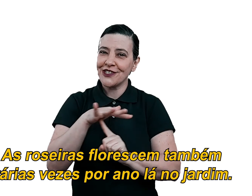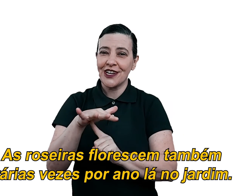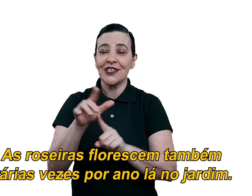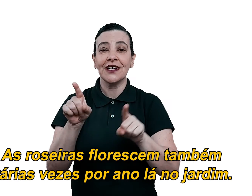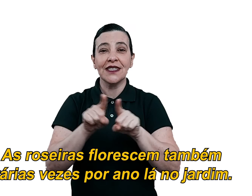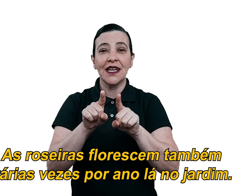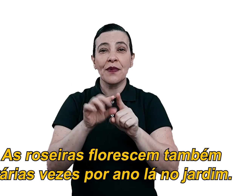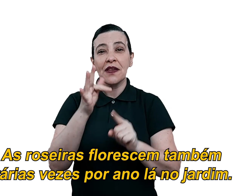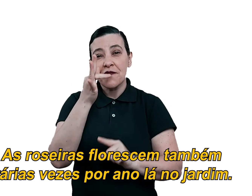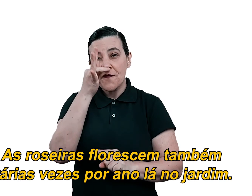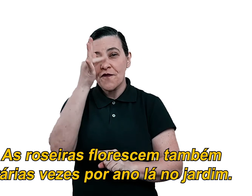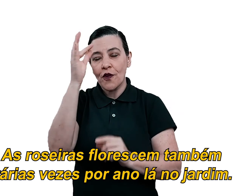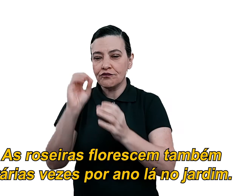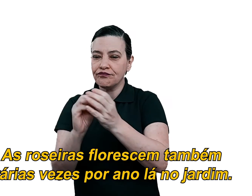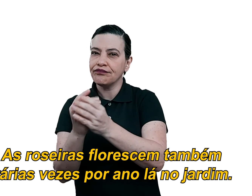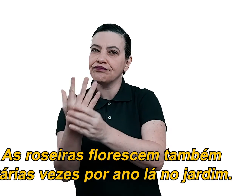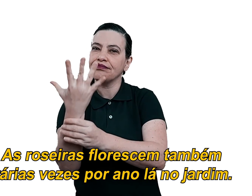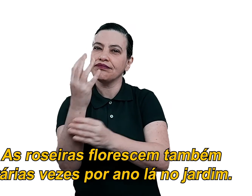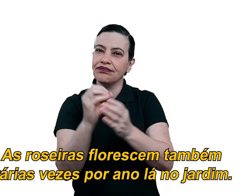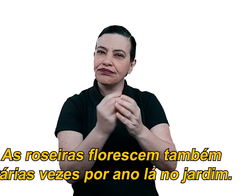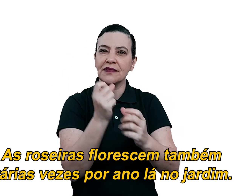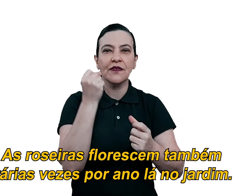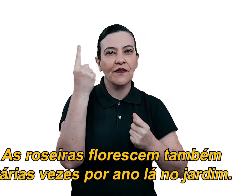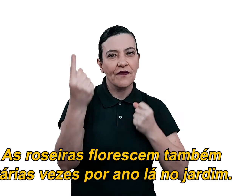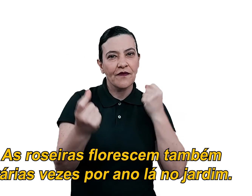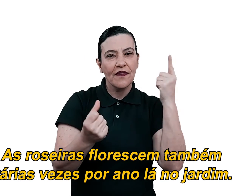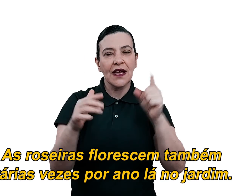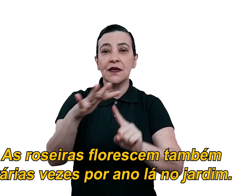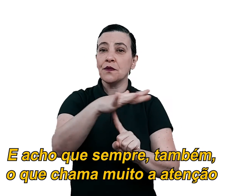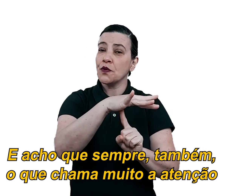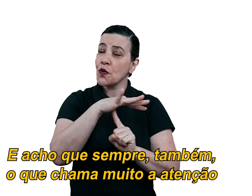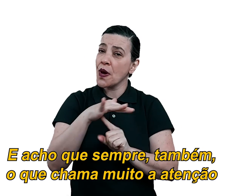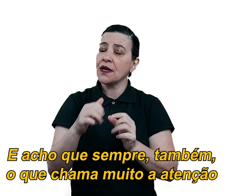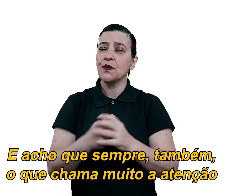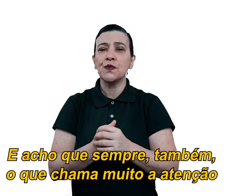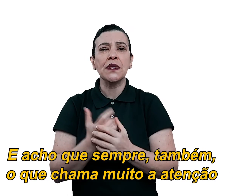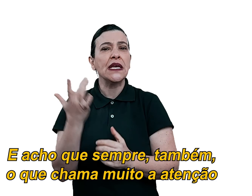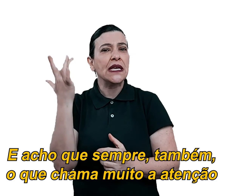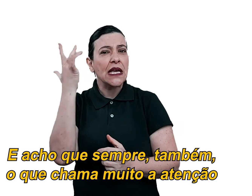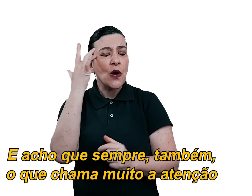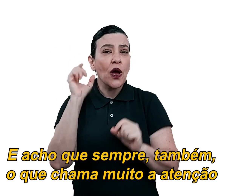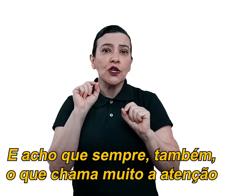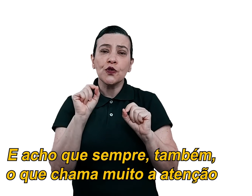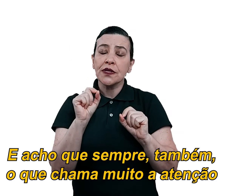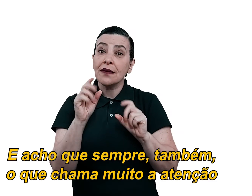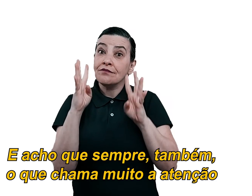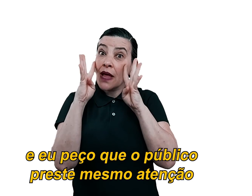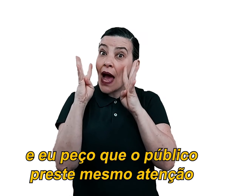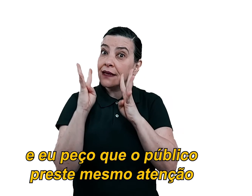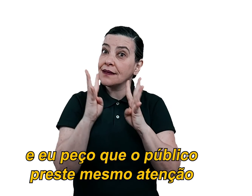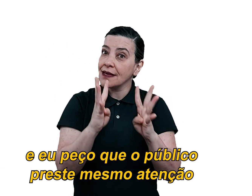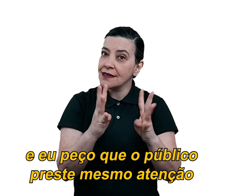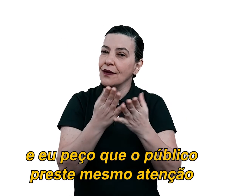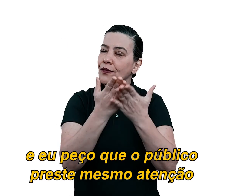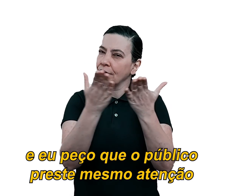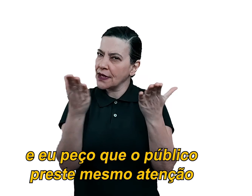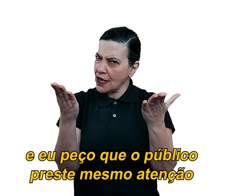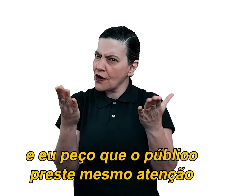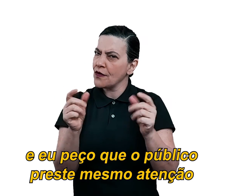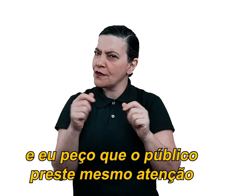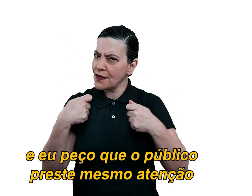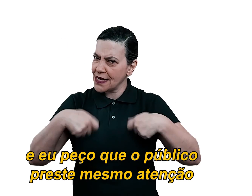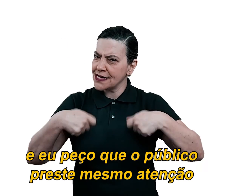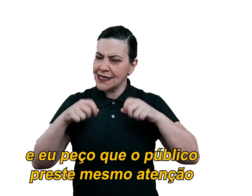jardins, né? As roseiras florescem também várias vezes por ano lá no jardim. E acho que sempre também o que chama muito atenção, e eu peço que o